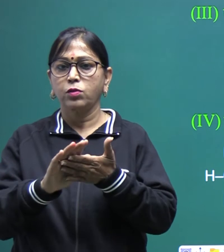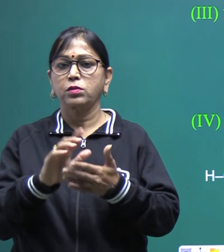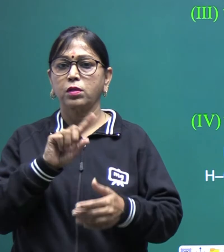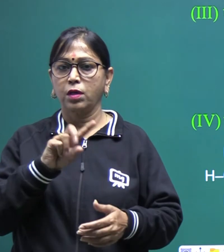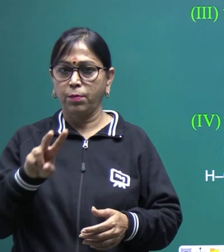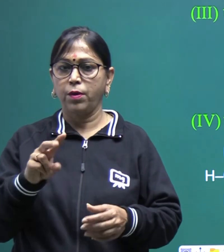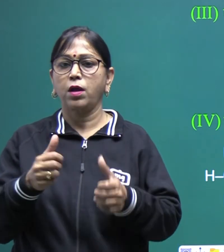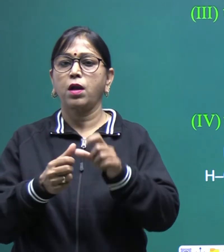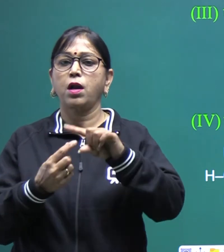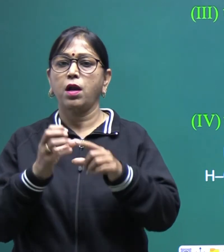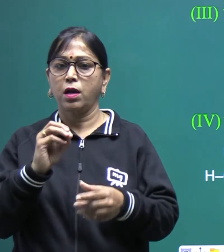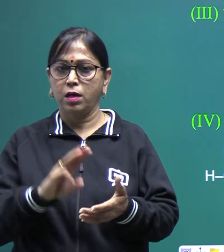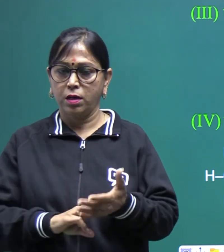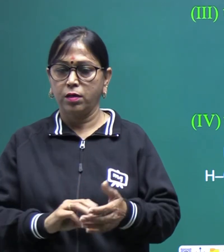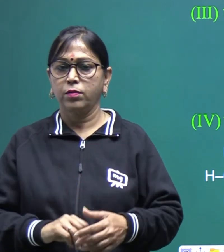ऑक्सीजन का